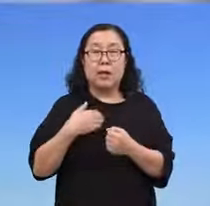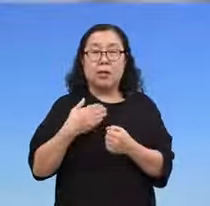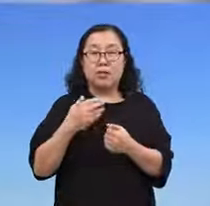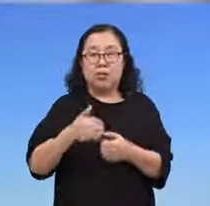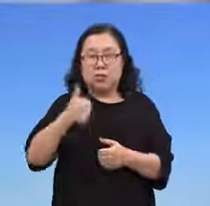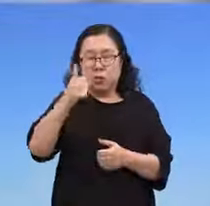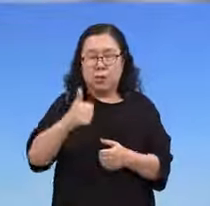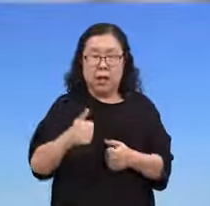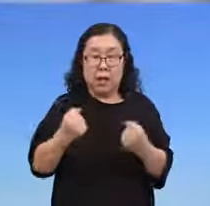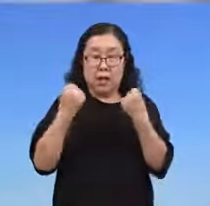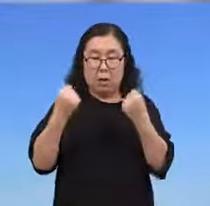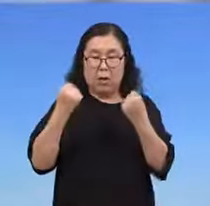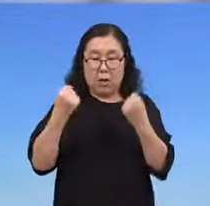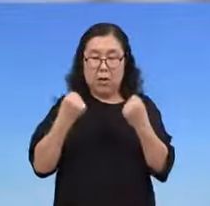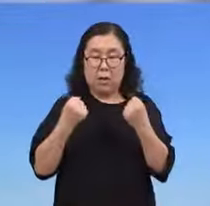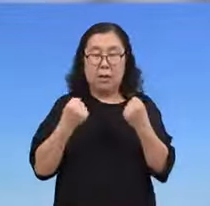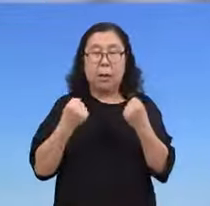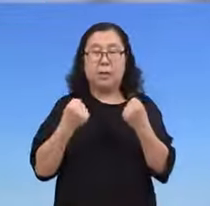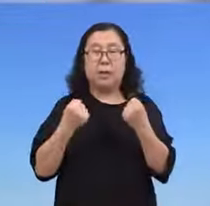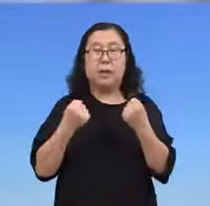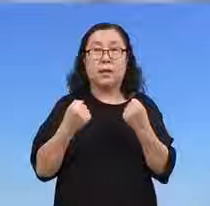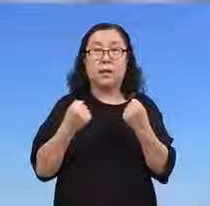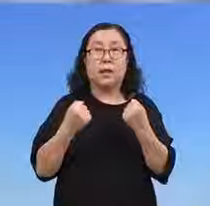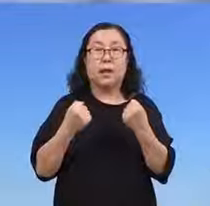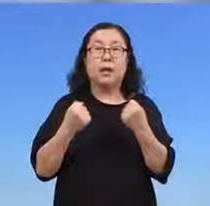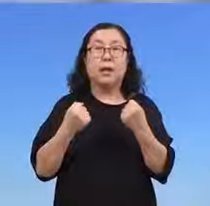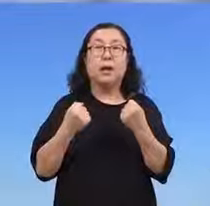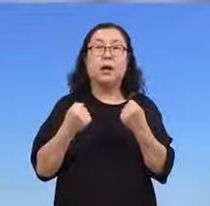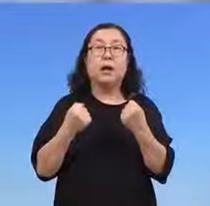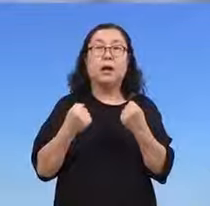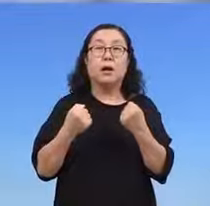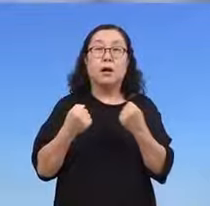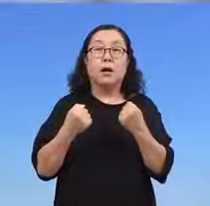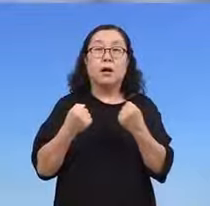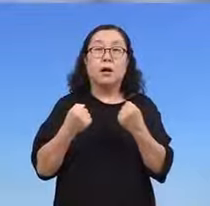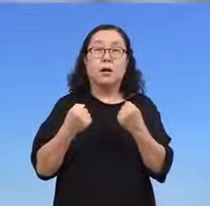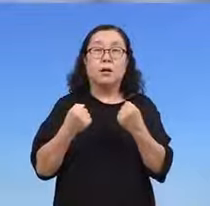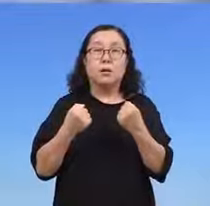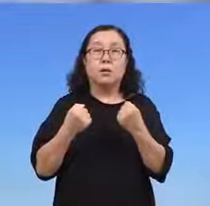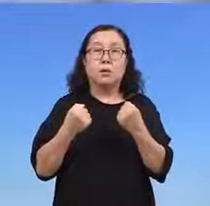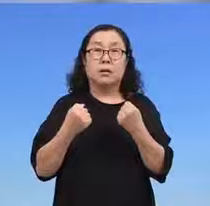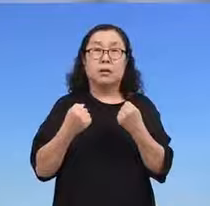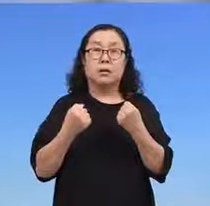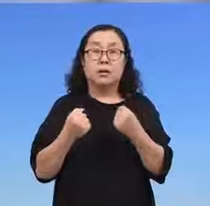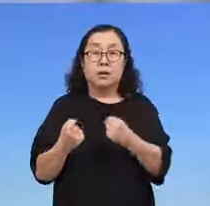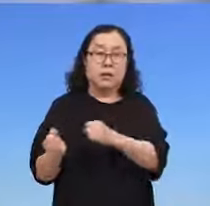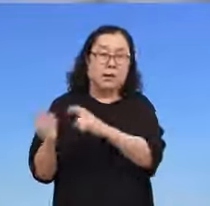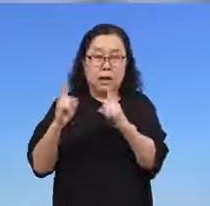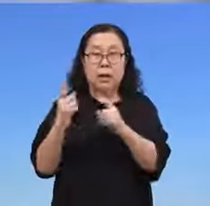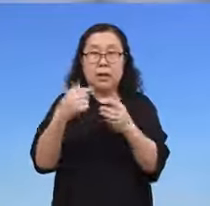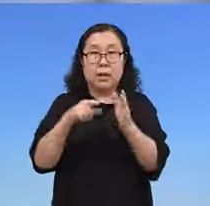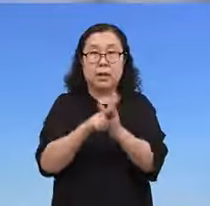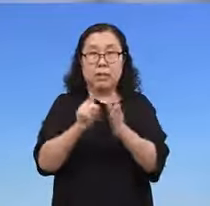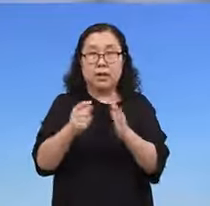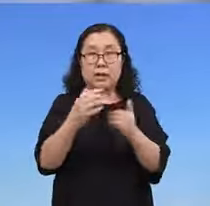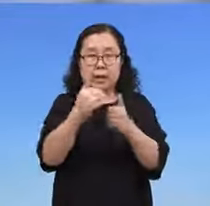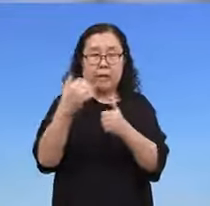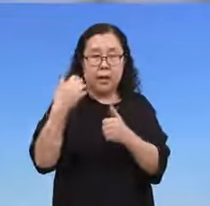살려줘야 되니까. 이런 사명을 가진, 빗대어 말하기를 이런 사명을 가진 유산균이 되기를 원한다는